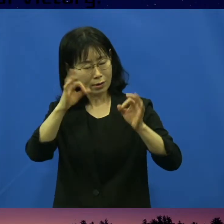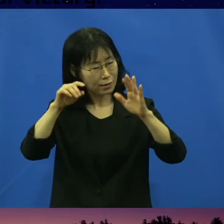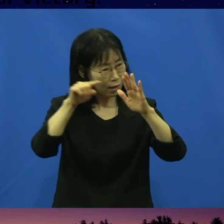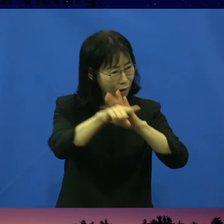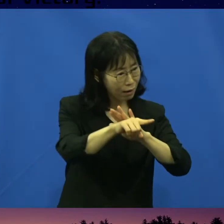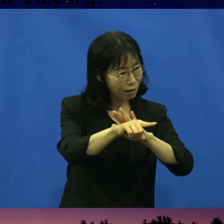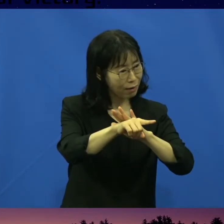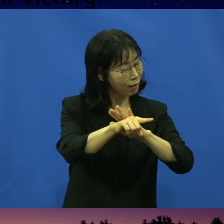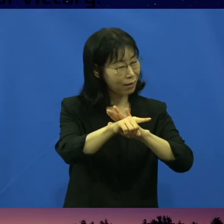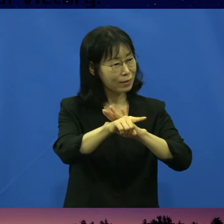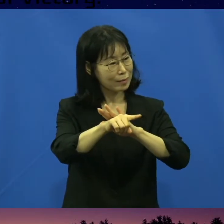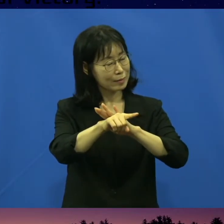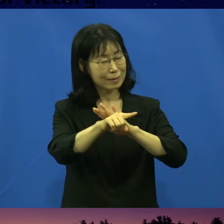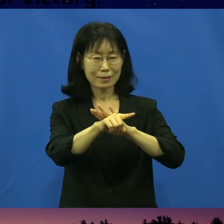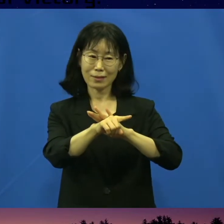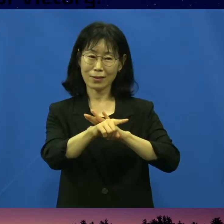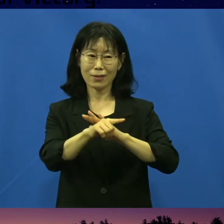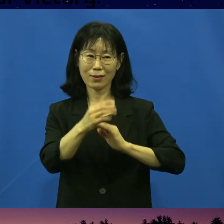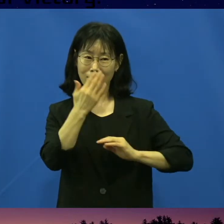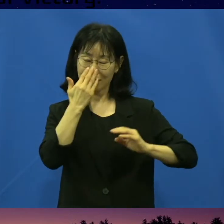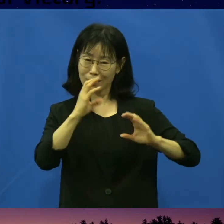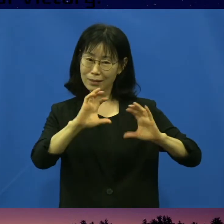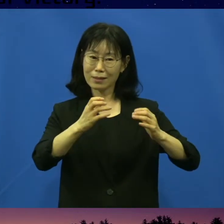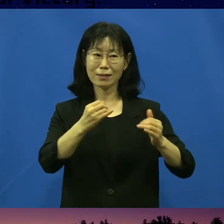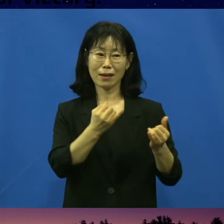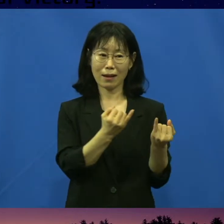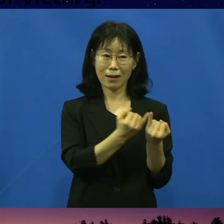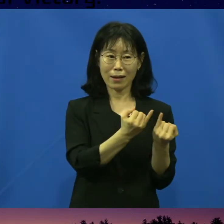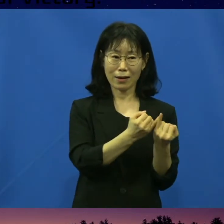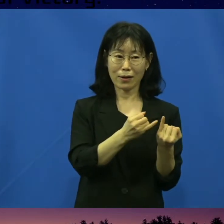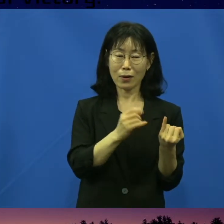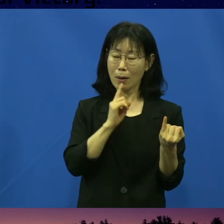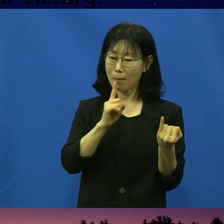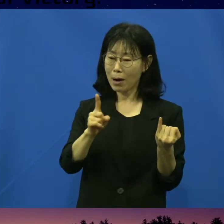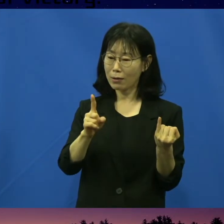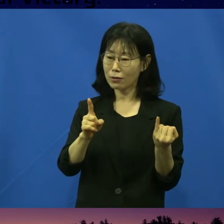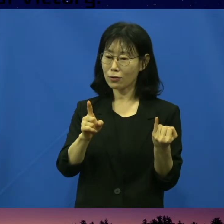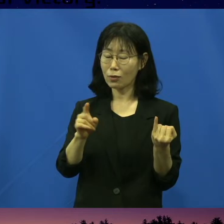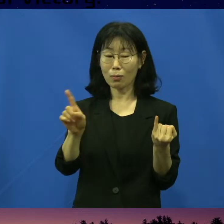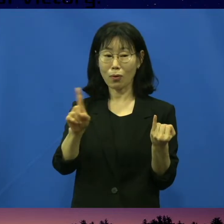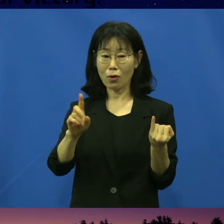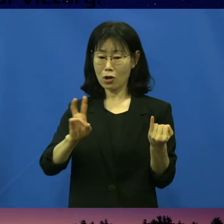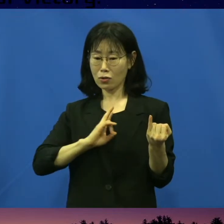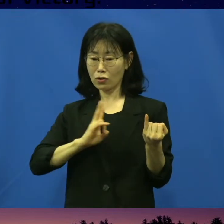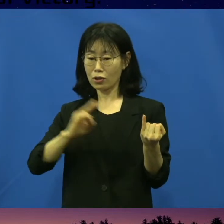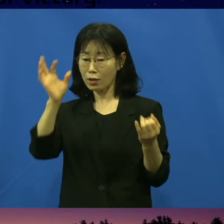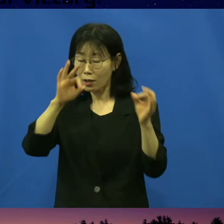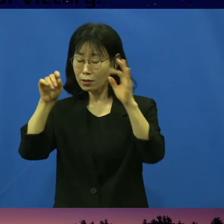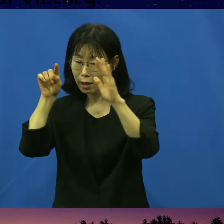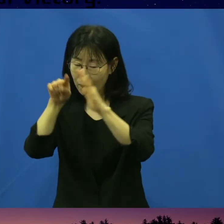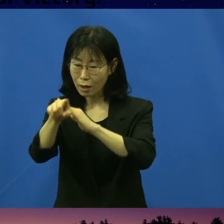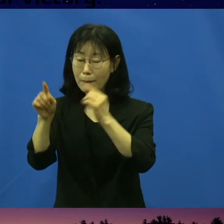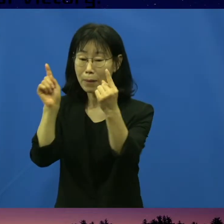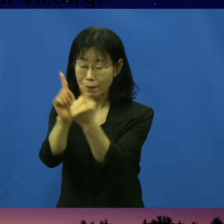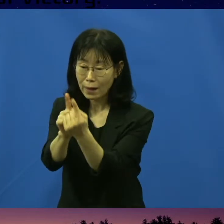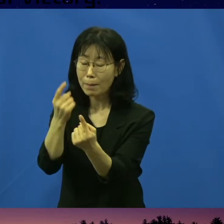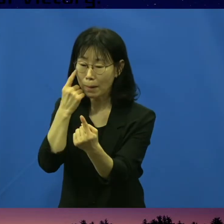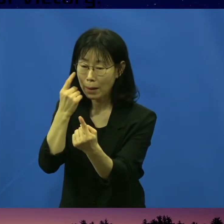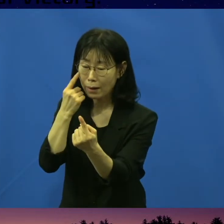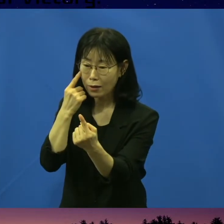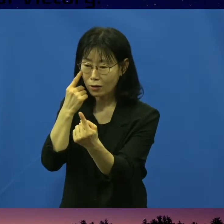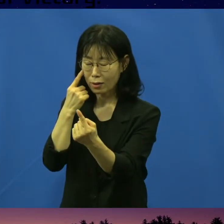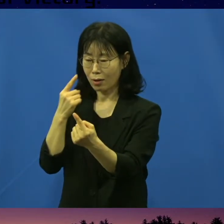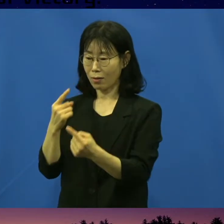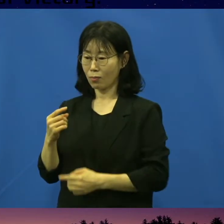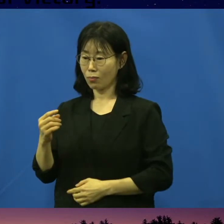왕은 지금 갑자기 놀란 거예요. 이거 시비 걸려고, 이거 뭐 내가 무슨 죄로 살리나, 내가 못 고치면 이제 공격하려고 빌미를